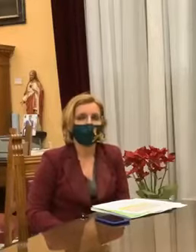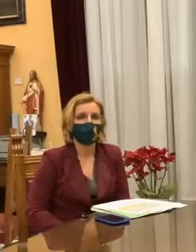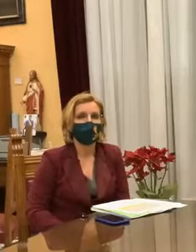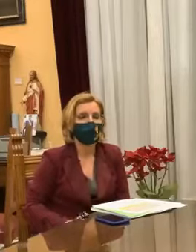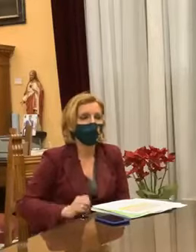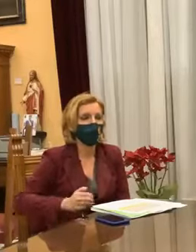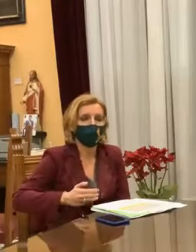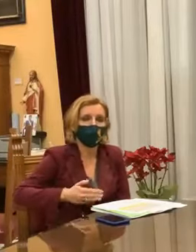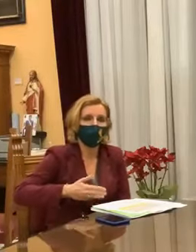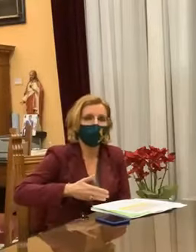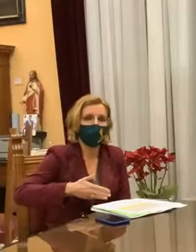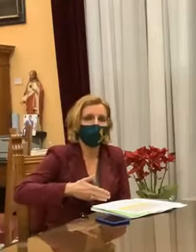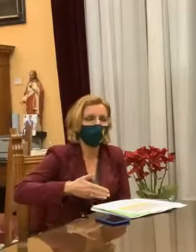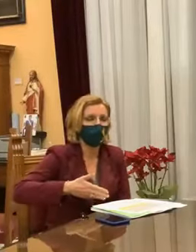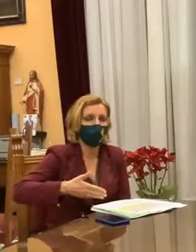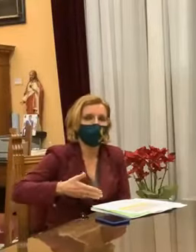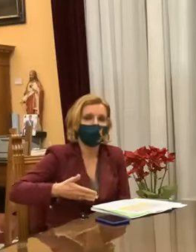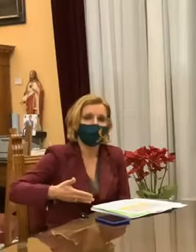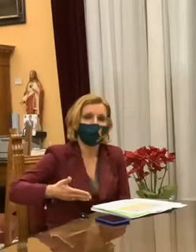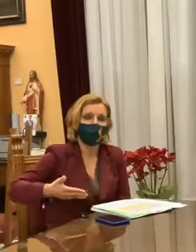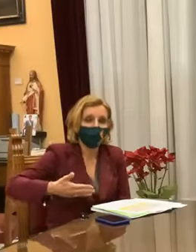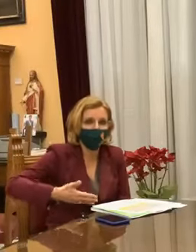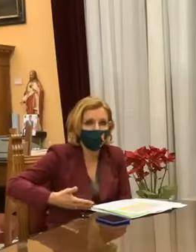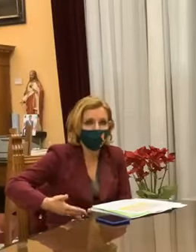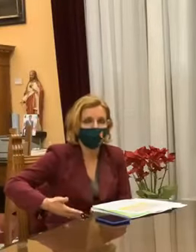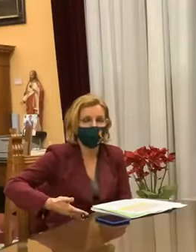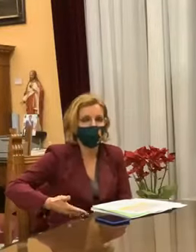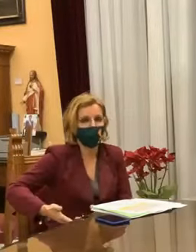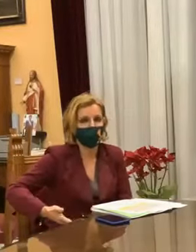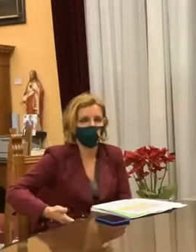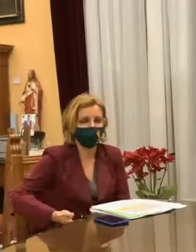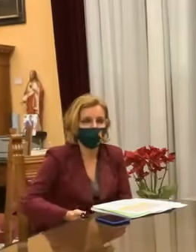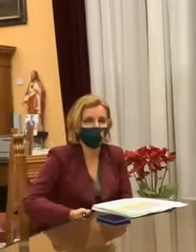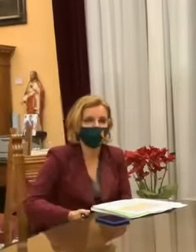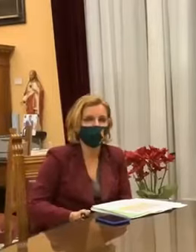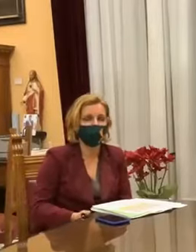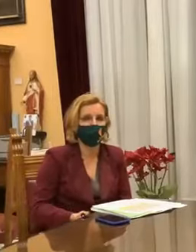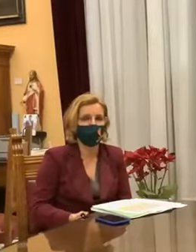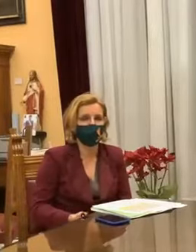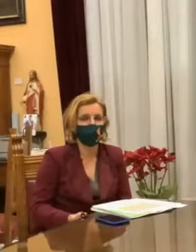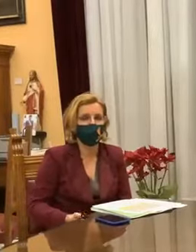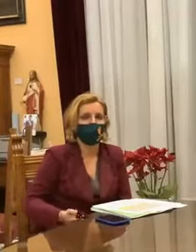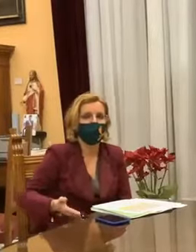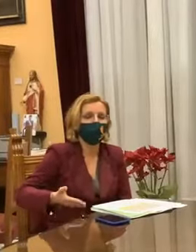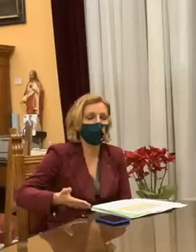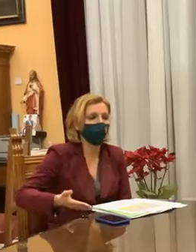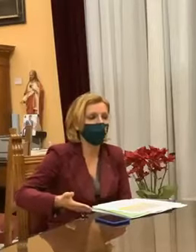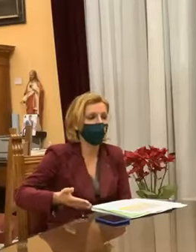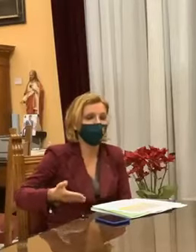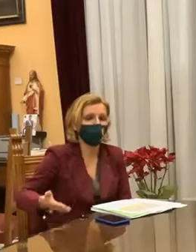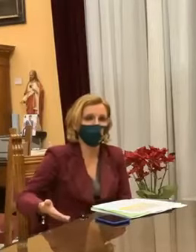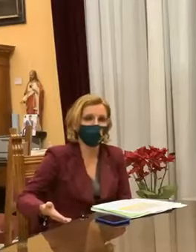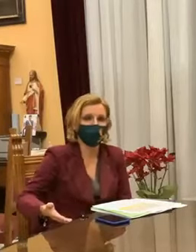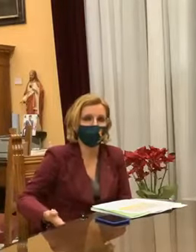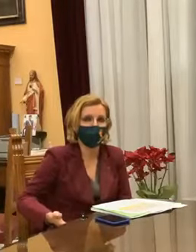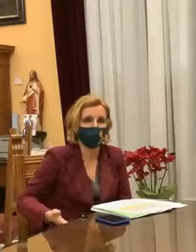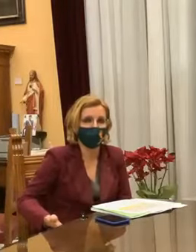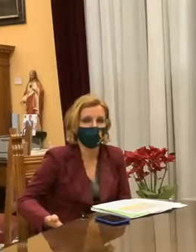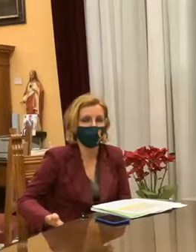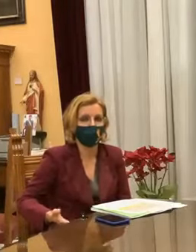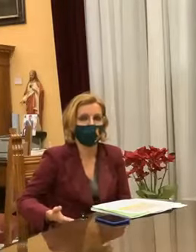si contrappongono invece tutta una serie contemporanea di richieste anche da parte di ASP, l'acquisizione dei dati sul contagio